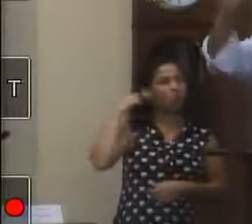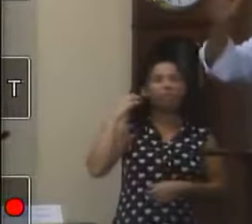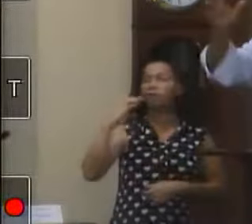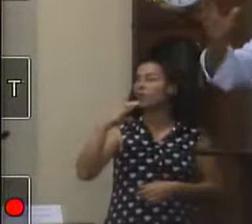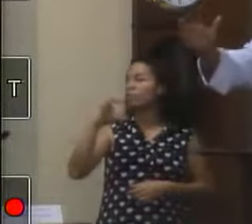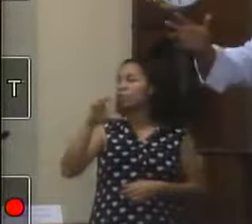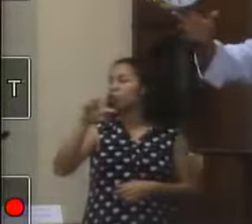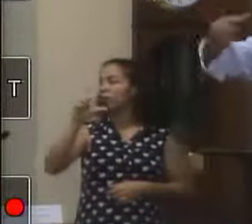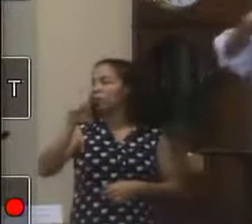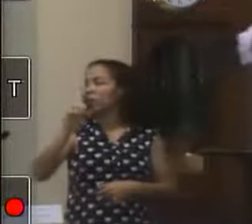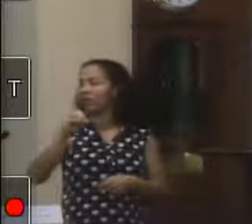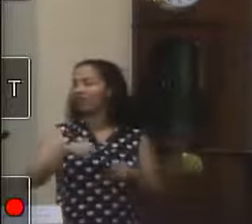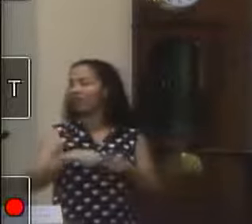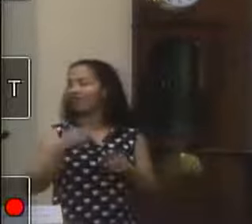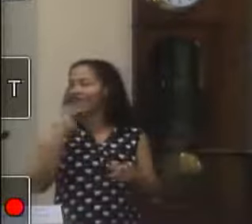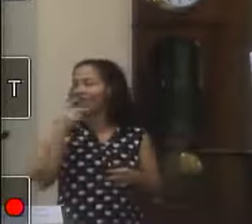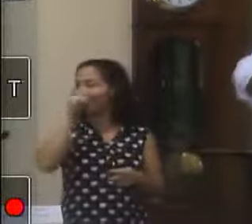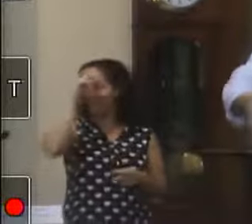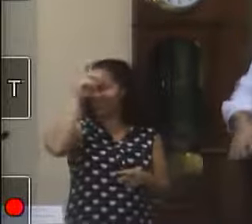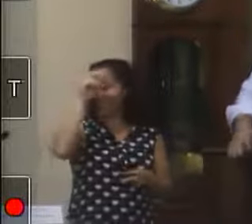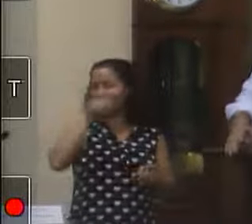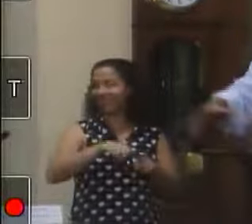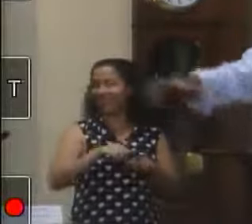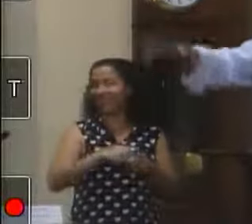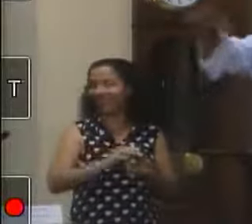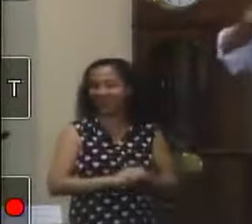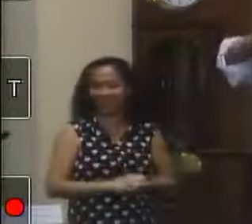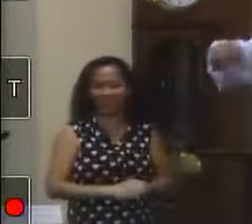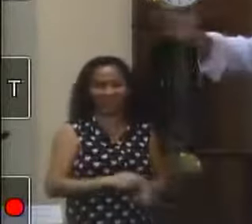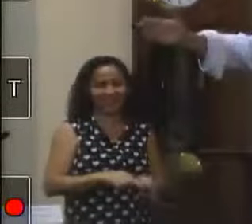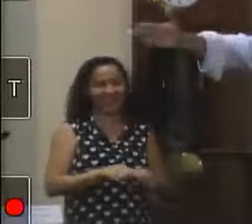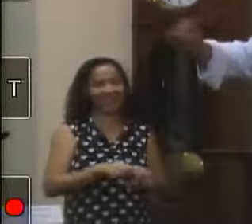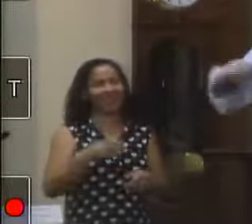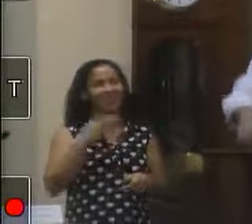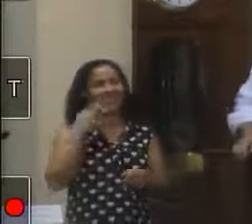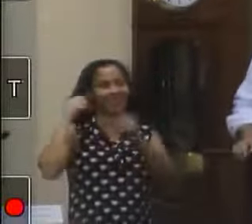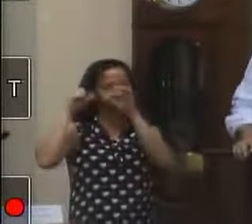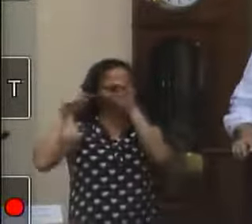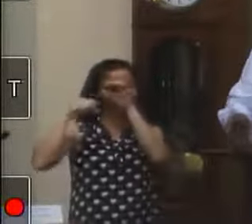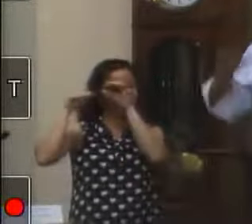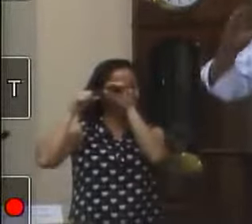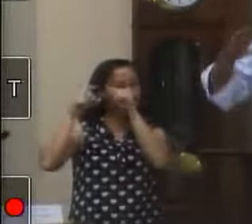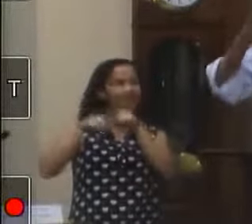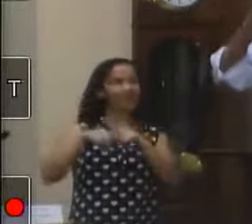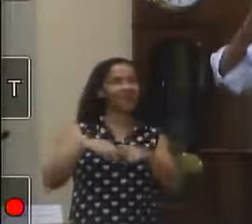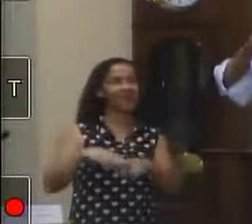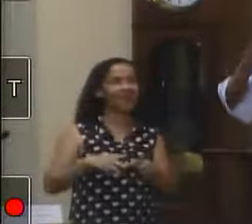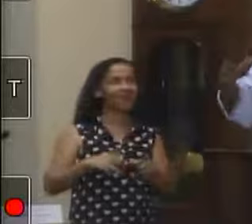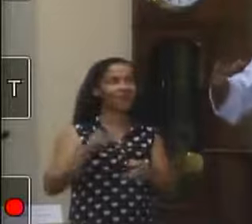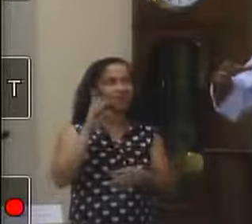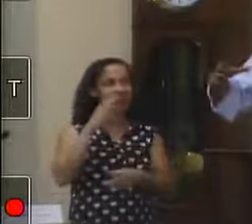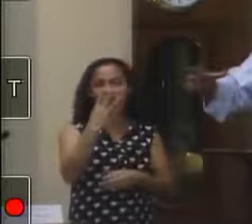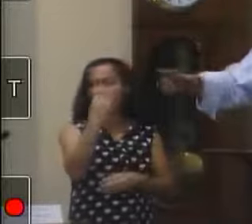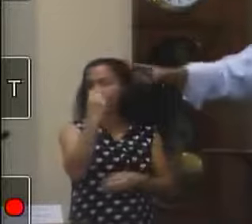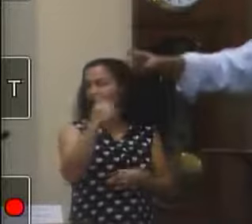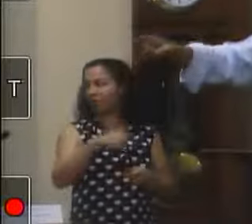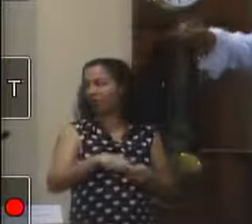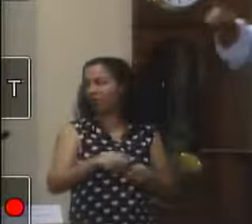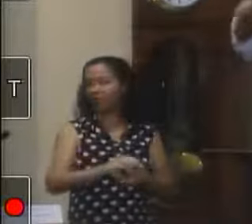lá. Mostrei para o vereador Celso, fiz um filme, eu e Felipe, meu assessor, filmamos, fotografamos tudo.